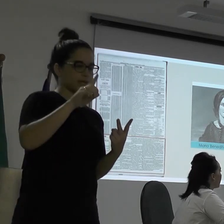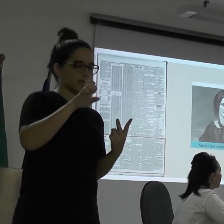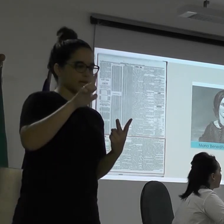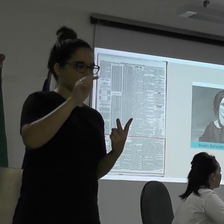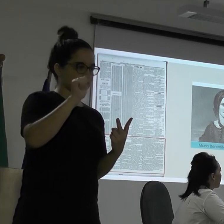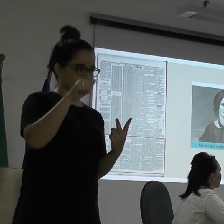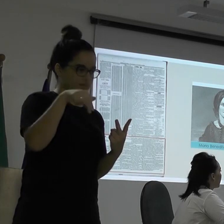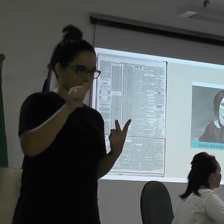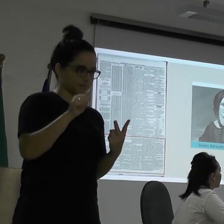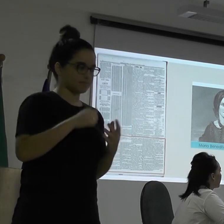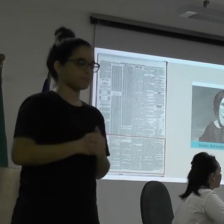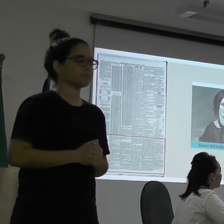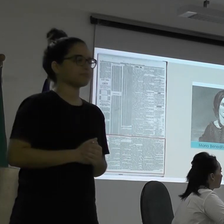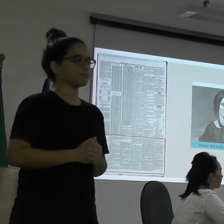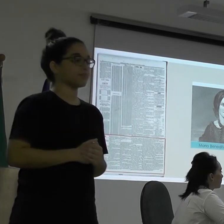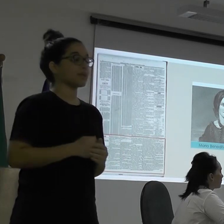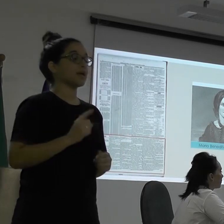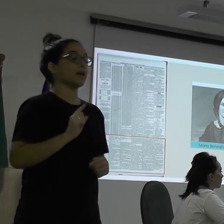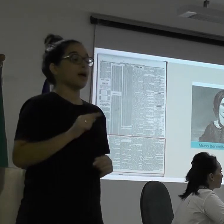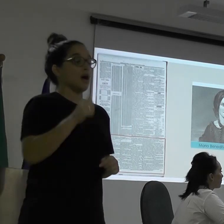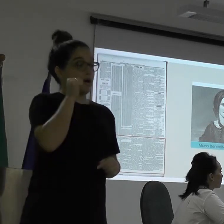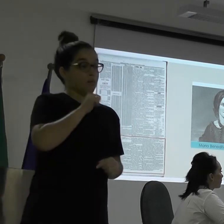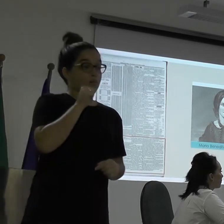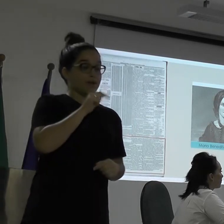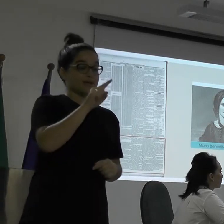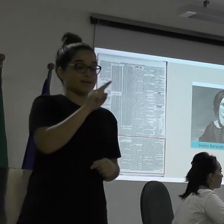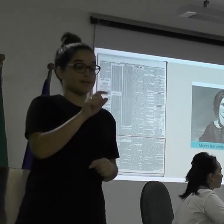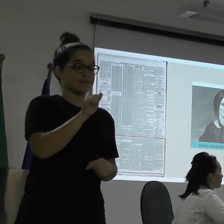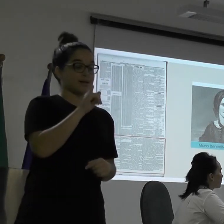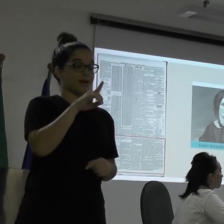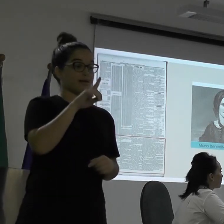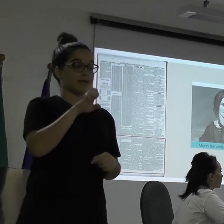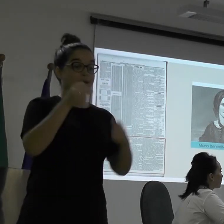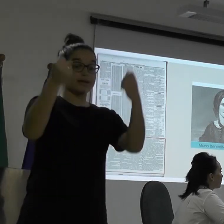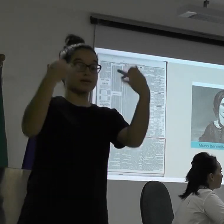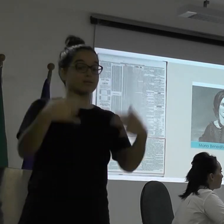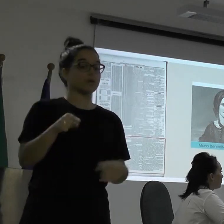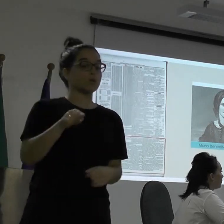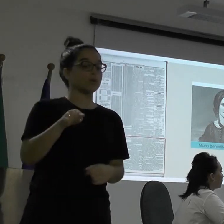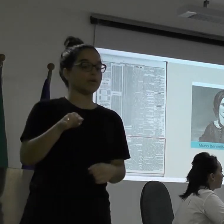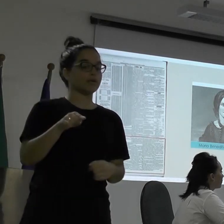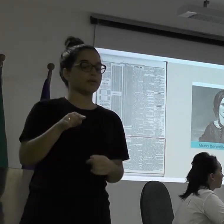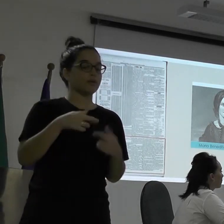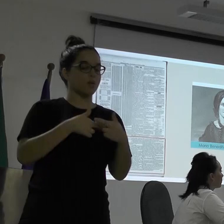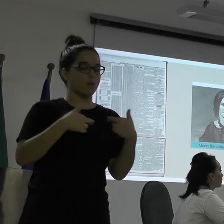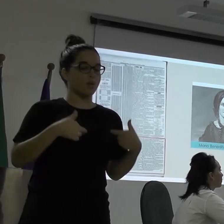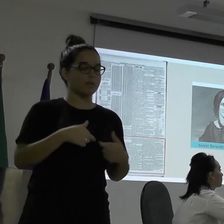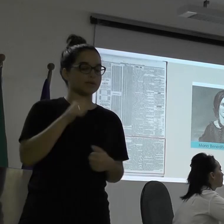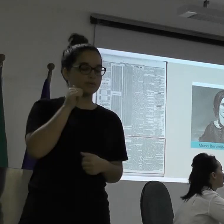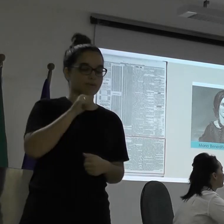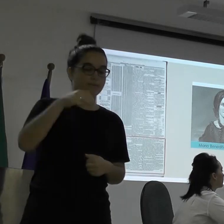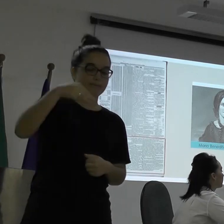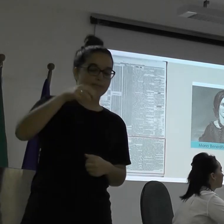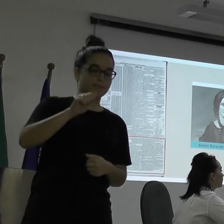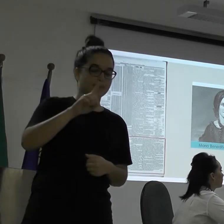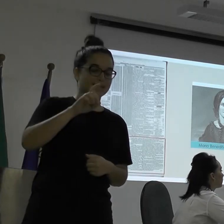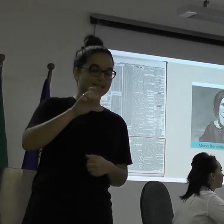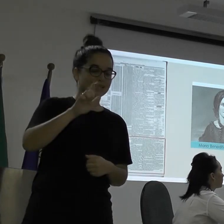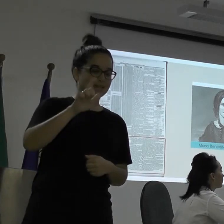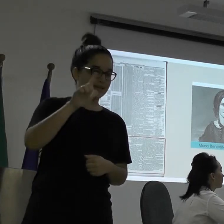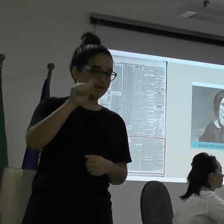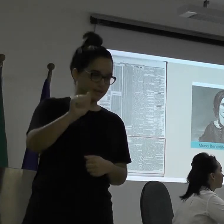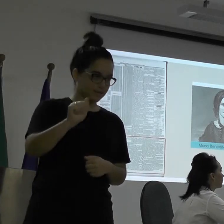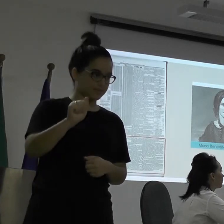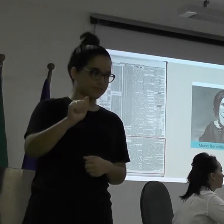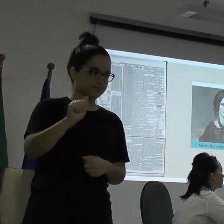folhetins. Zaider Musar assim descreve as personagens desses romances. Madalena, do livro do mesmo nome,